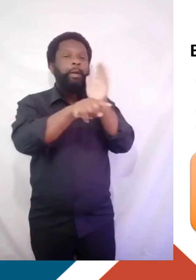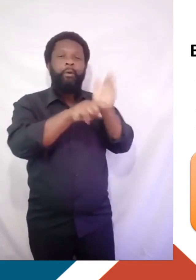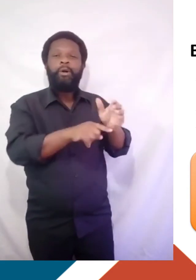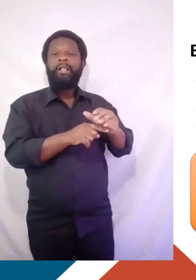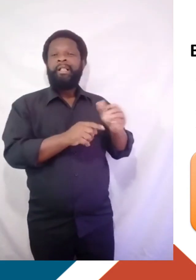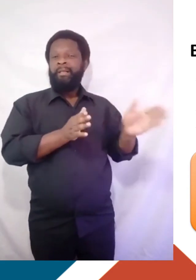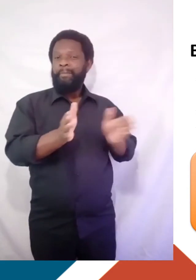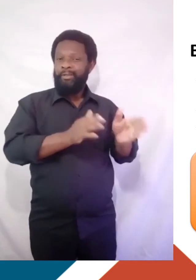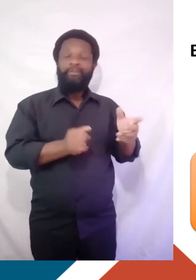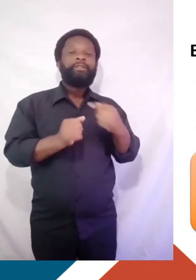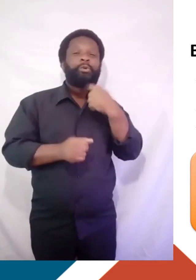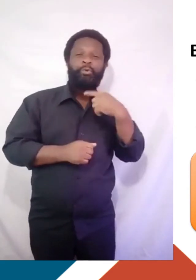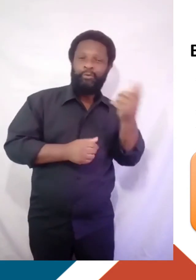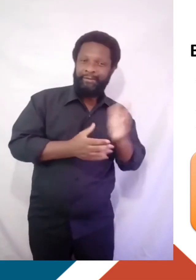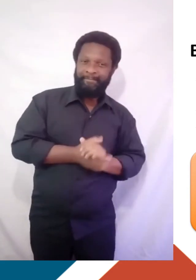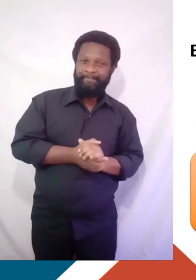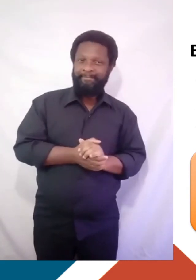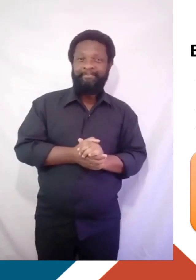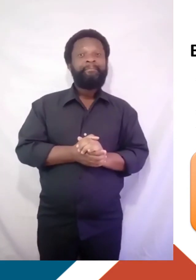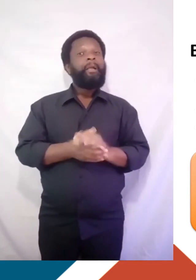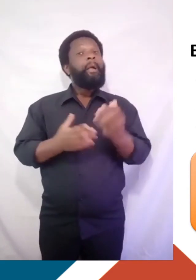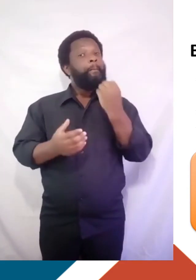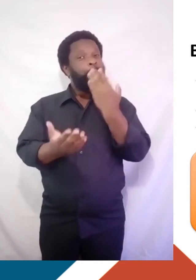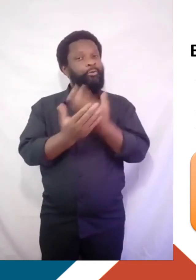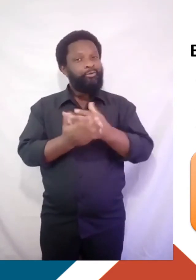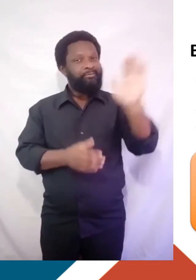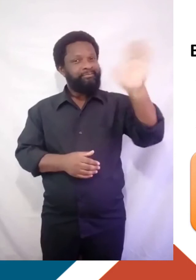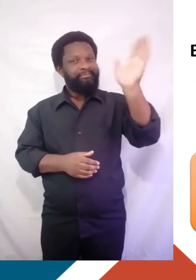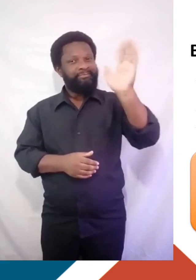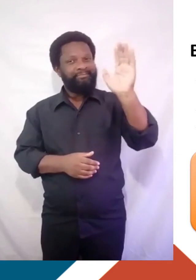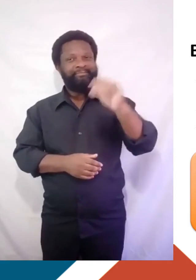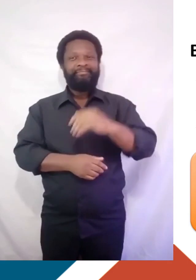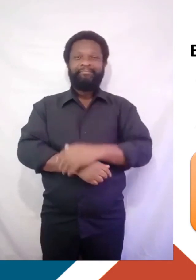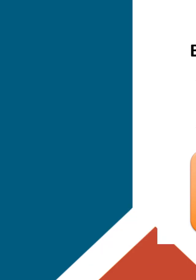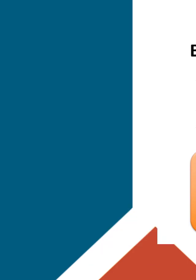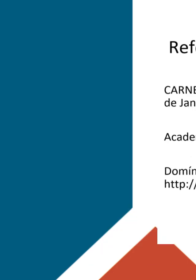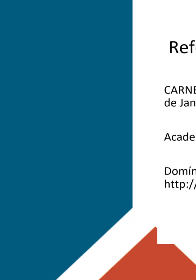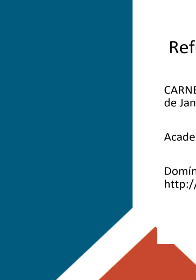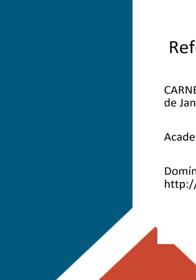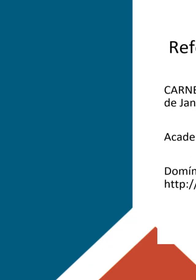mediador de seu polo para tirar dúvidas. Bons estudos e até a próxima!